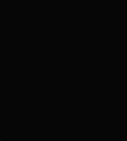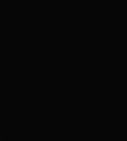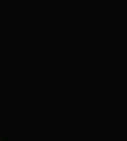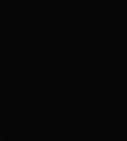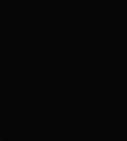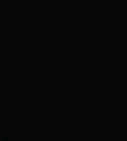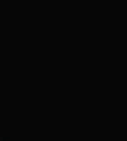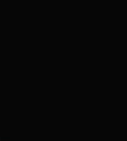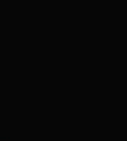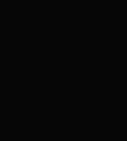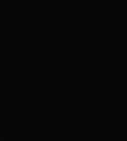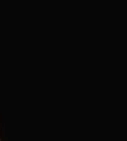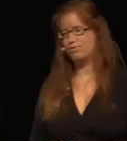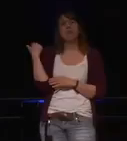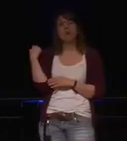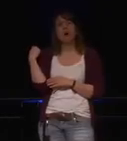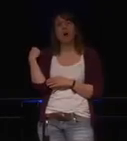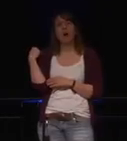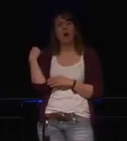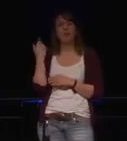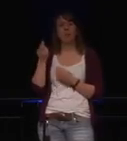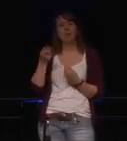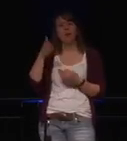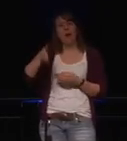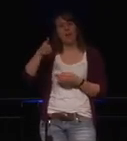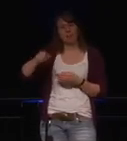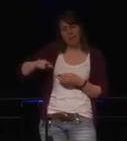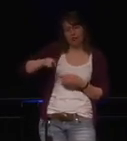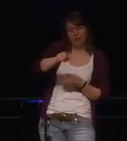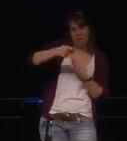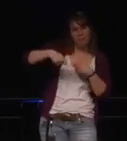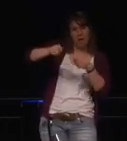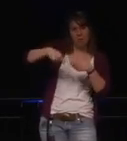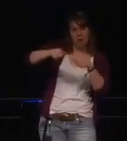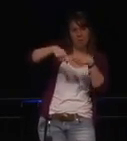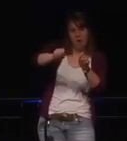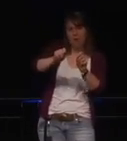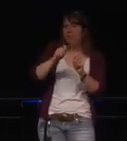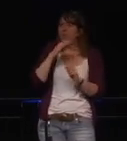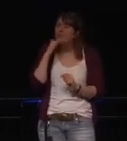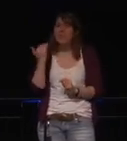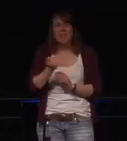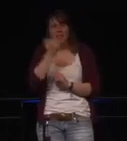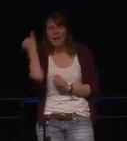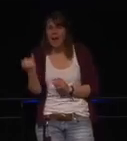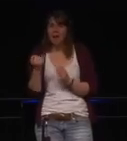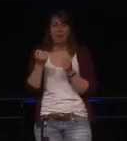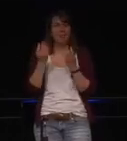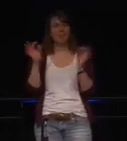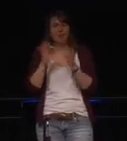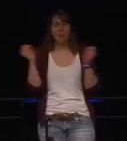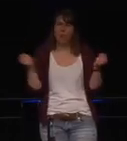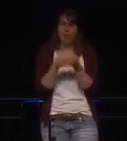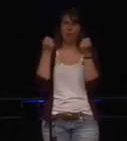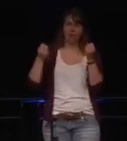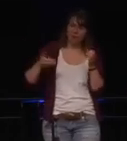problemas con Internet of Things? Y quería hacer comparaciones con la época en la que se construían los trenes y la